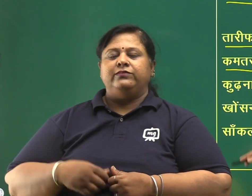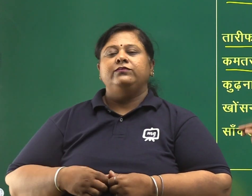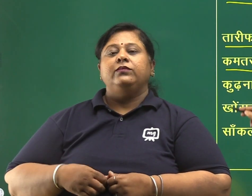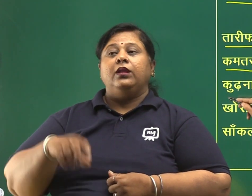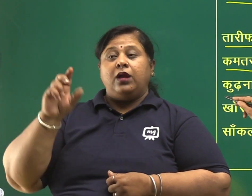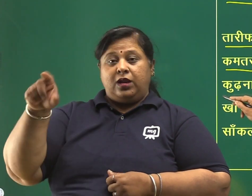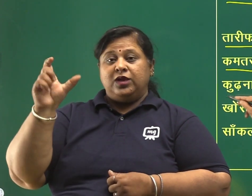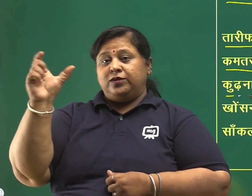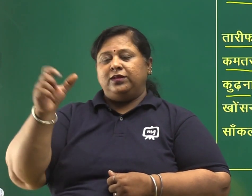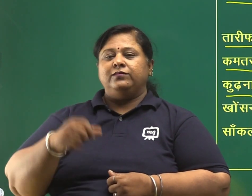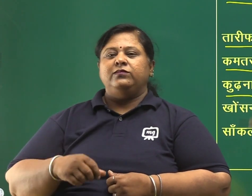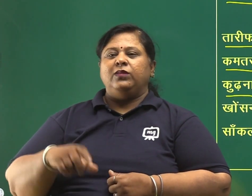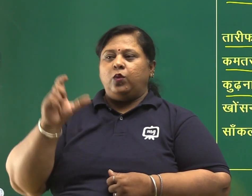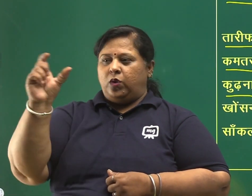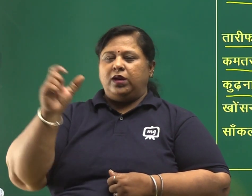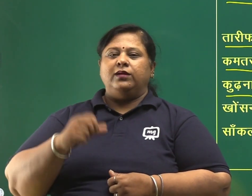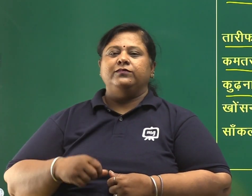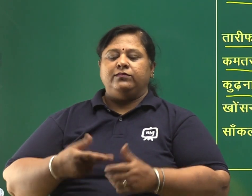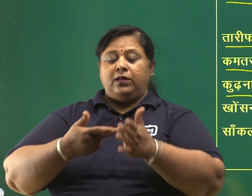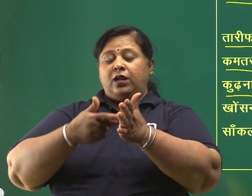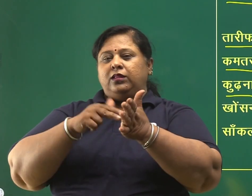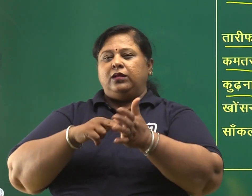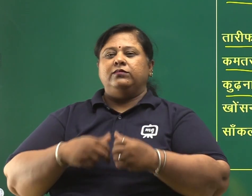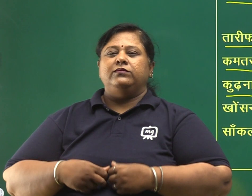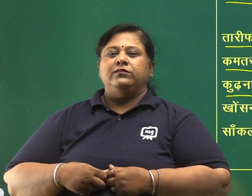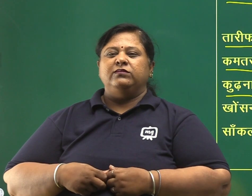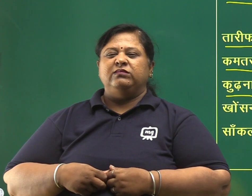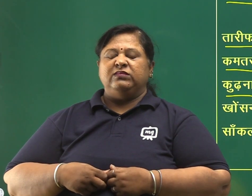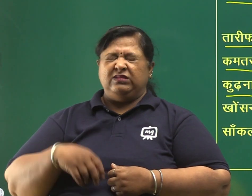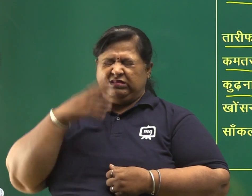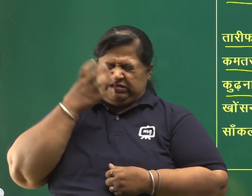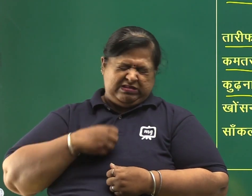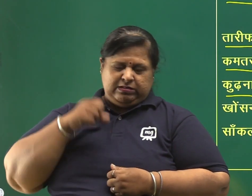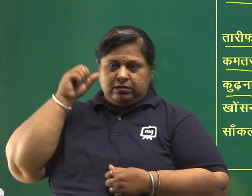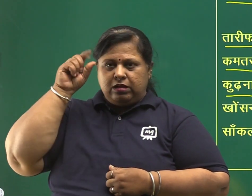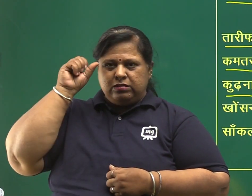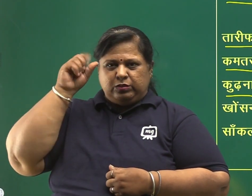अगला शब्द है कूड़ना। अर्थ होगा नाराज होना।